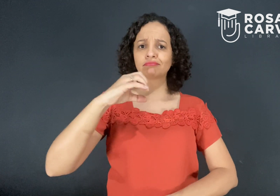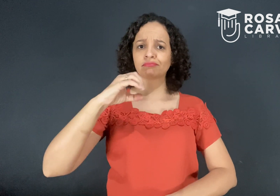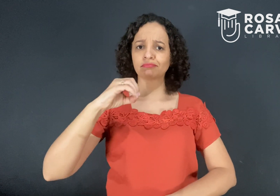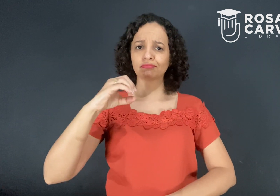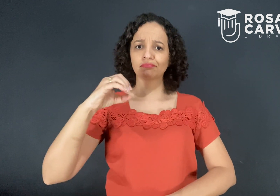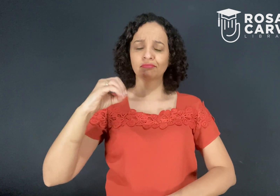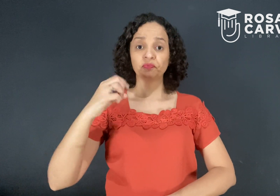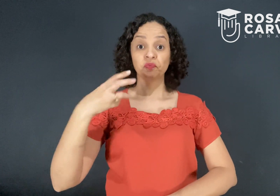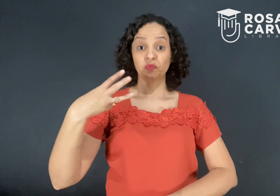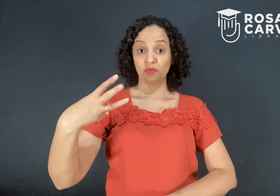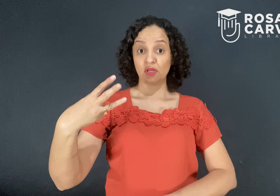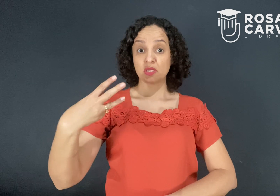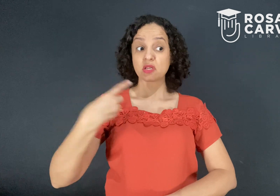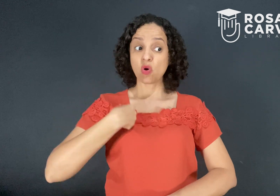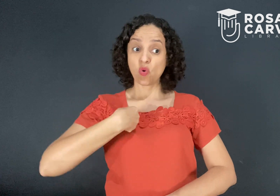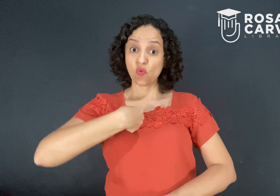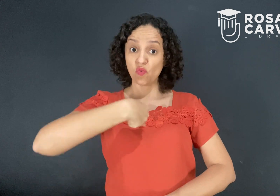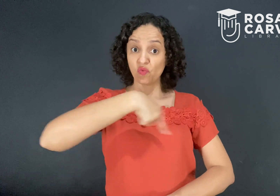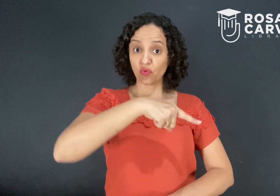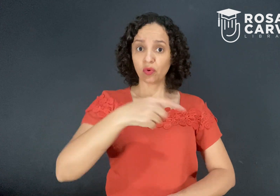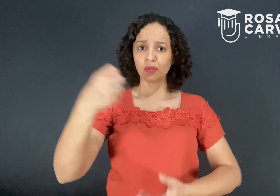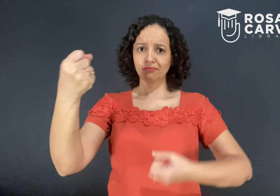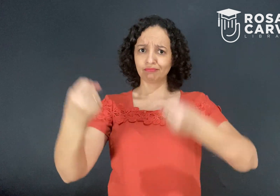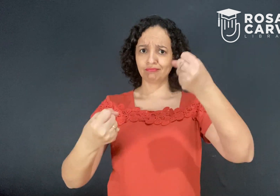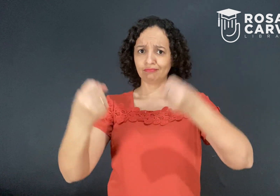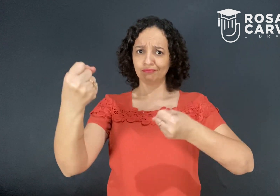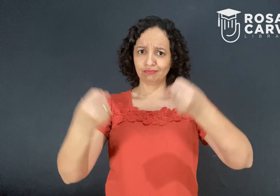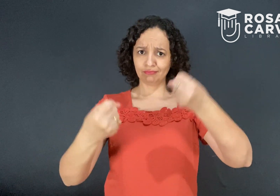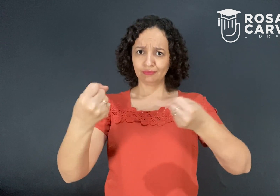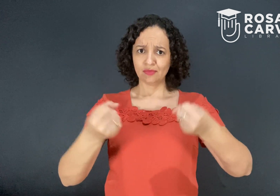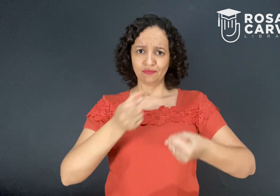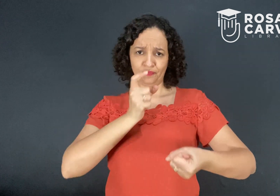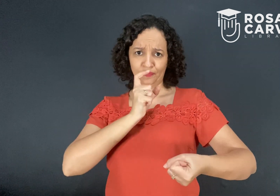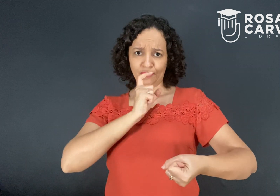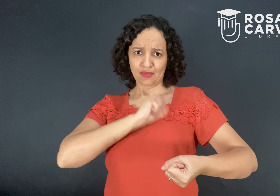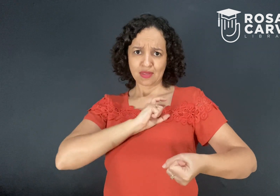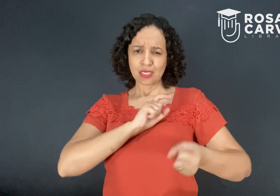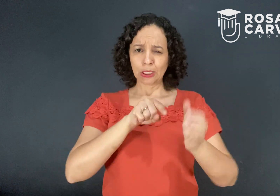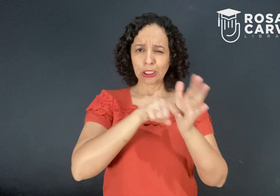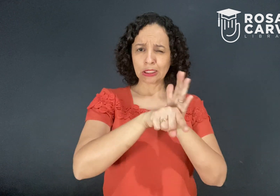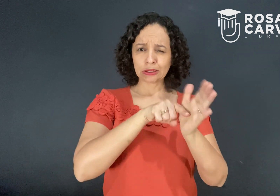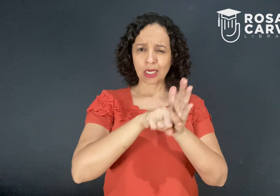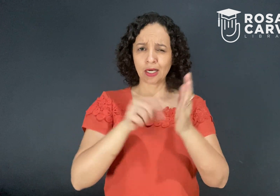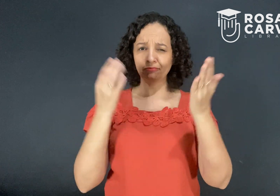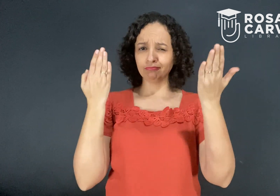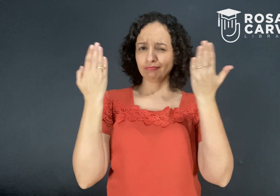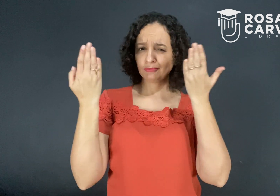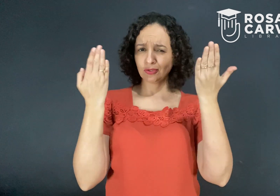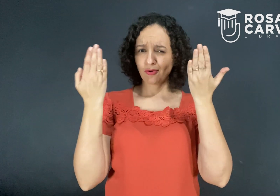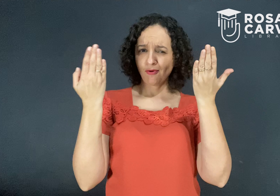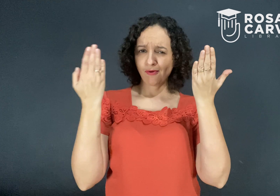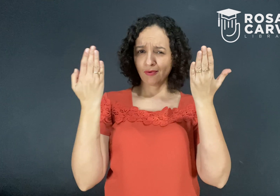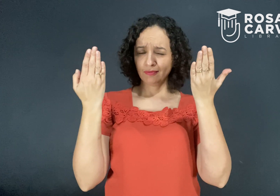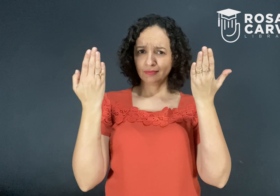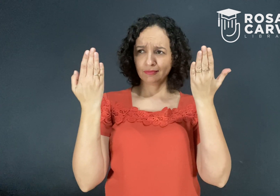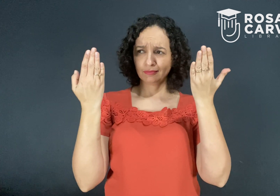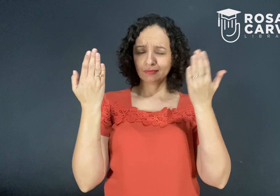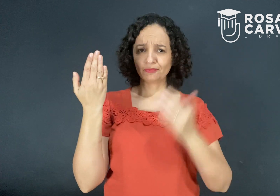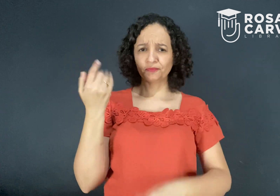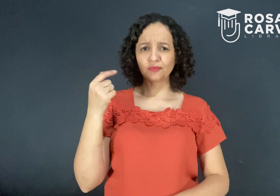exame psicológico para tirar a carteira de habilitação. E aí a psicóloga me disse que não costumava falar o